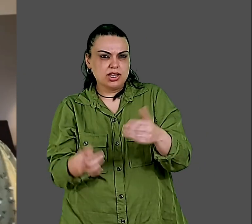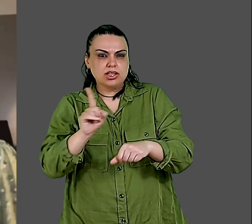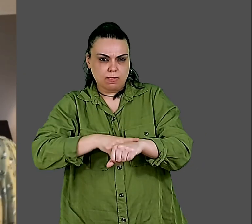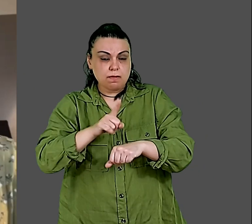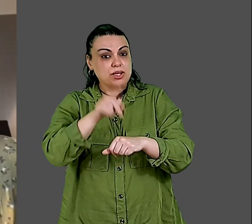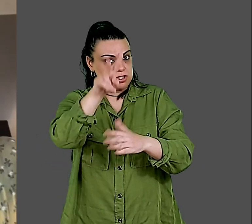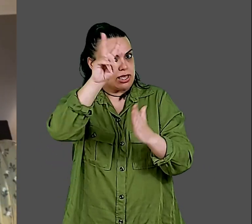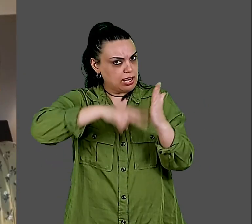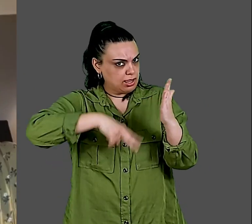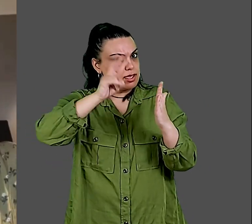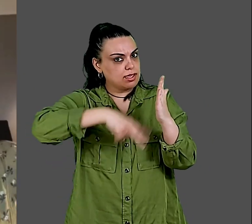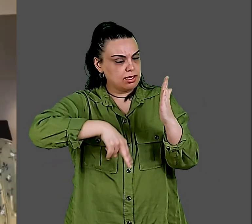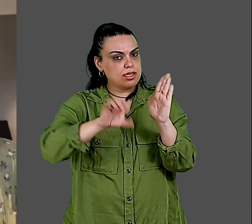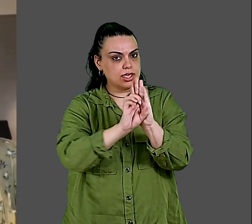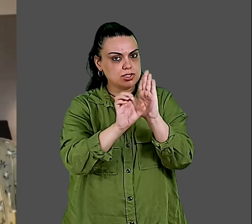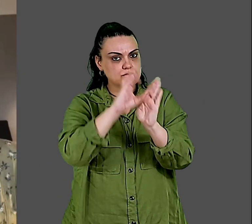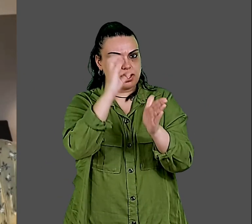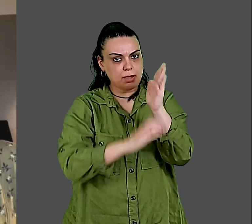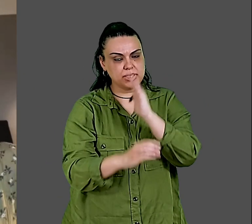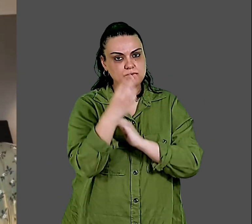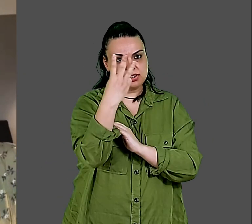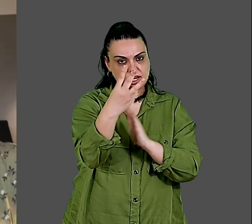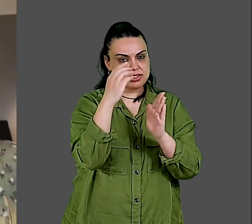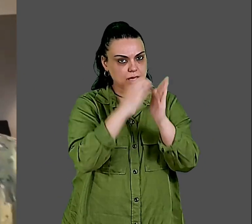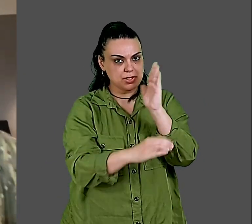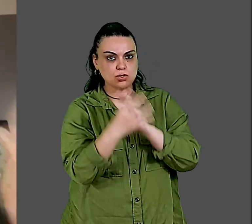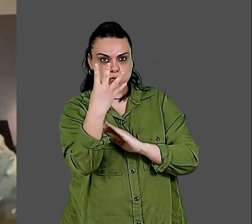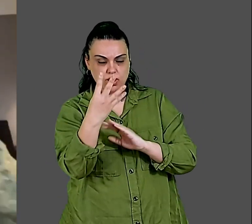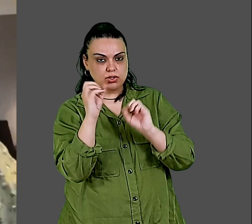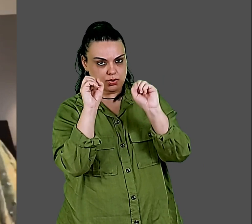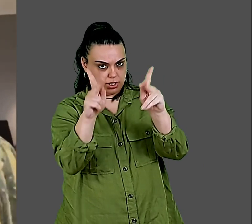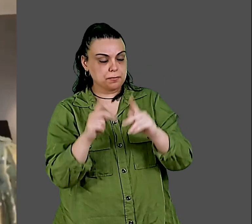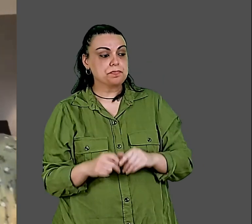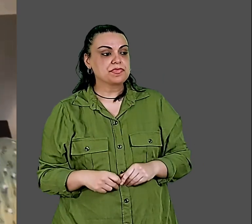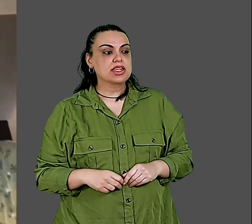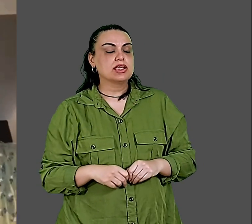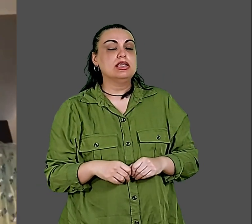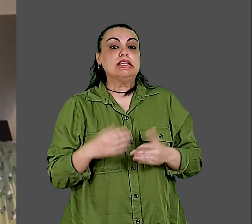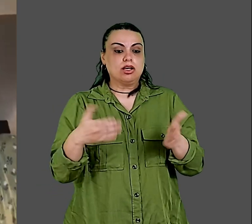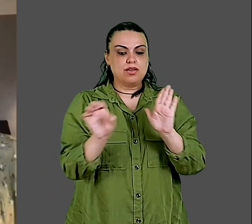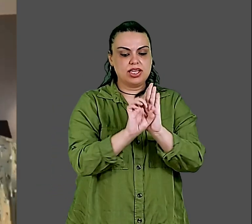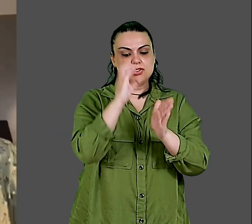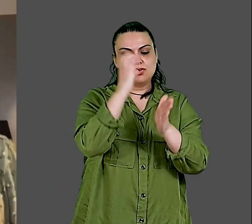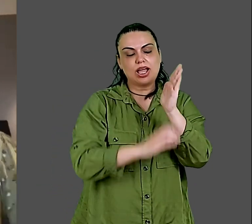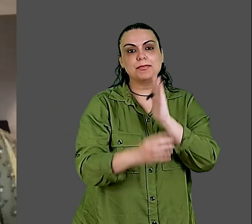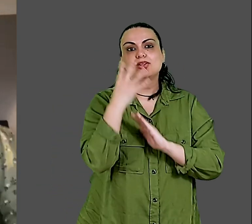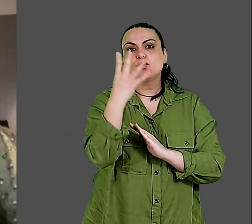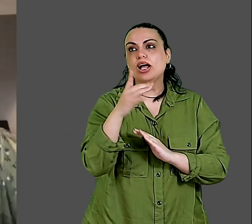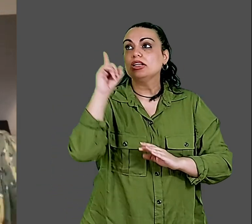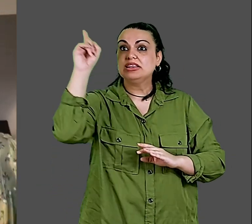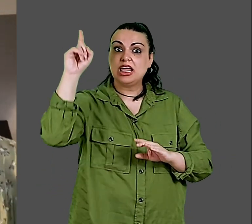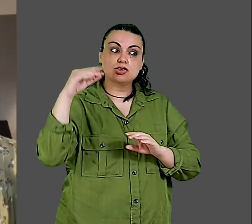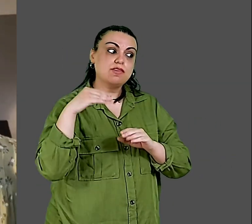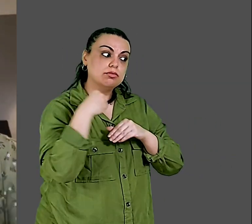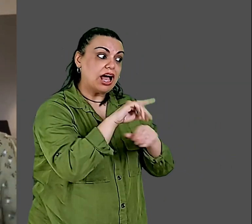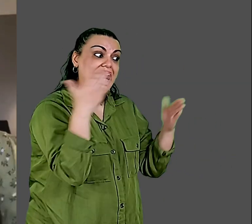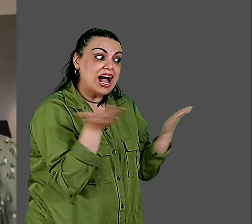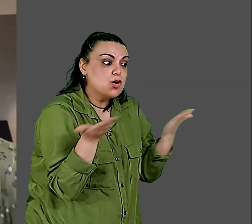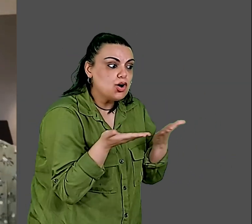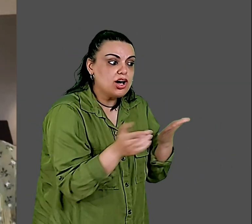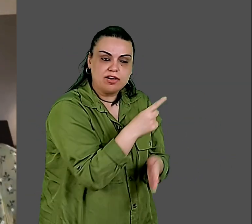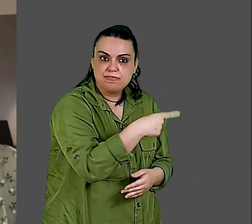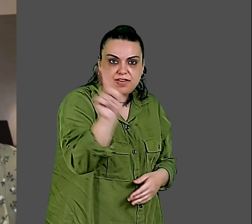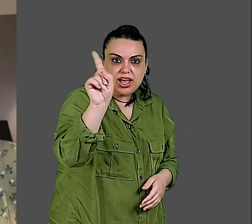você medita em Êxodo capítulo 3 e 4 hoje. Aí volta de novo para Êxodo capítulo 4. Ele vai dando mais clareza na missão. Vai,